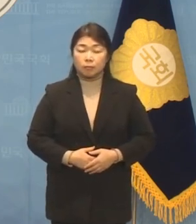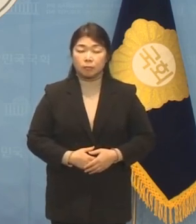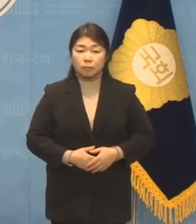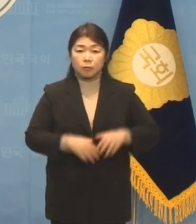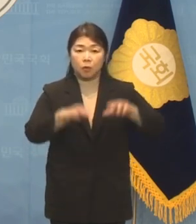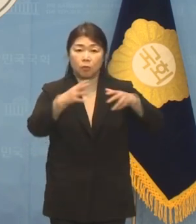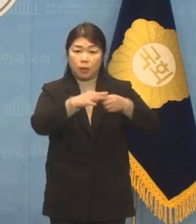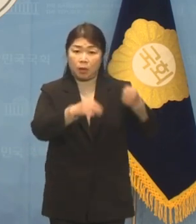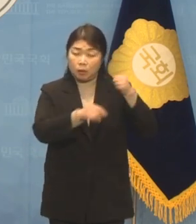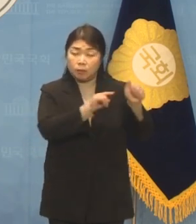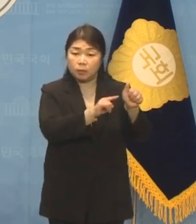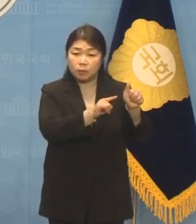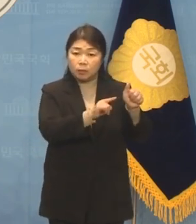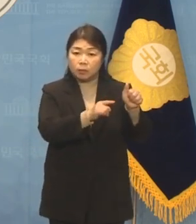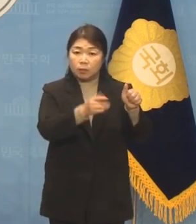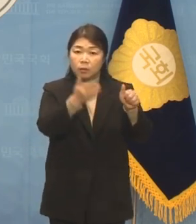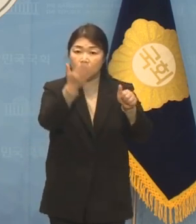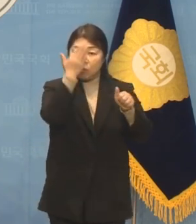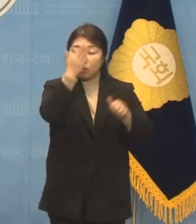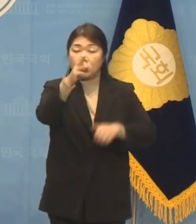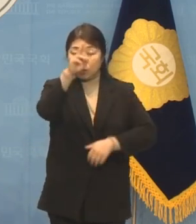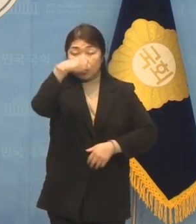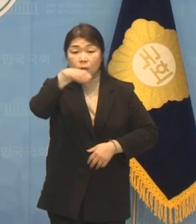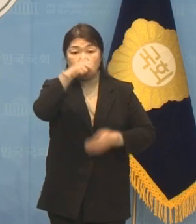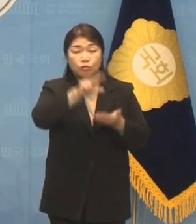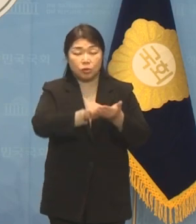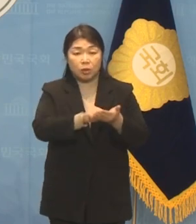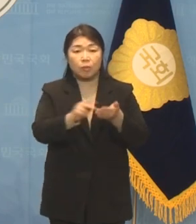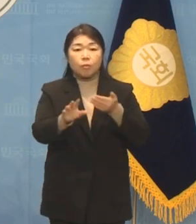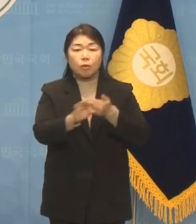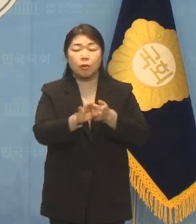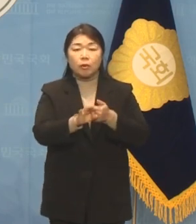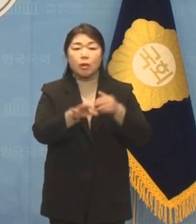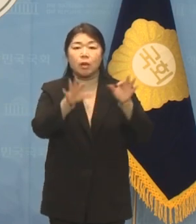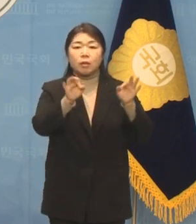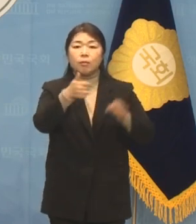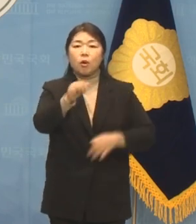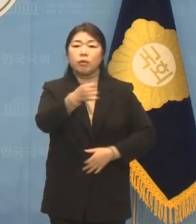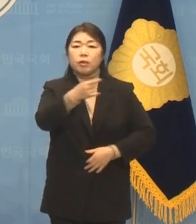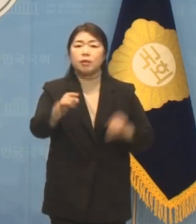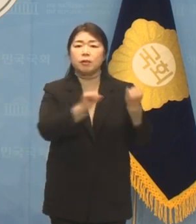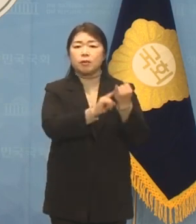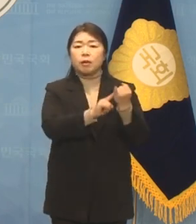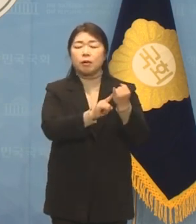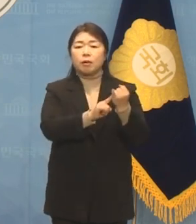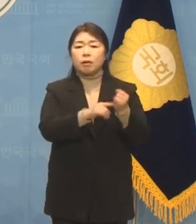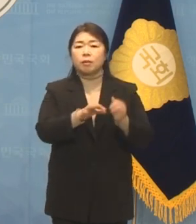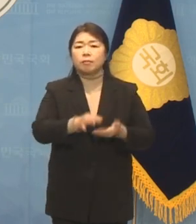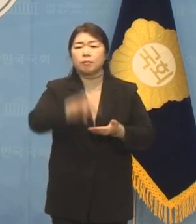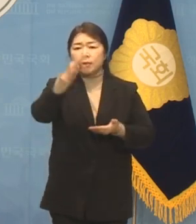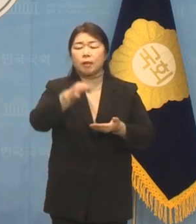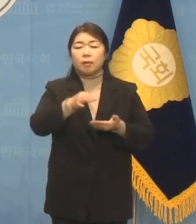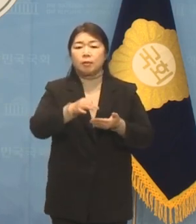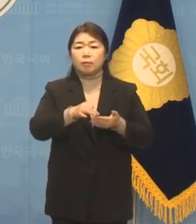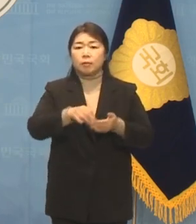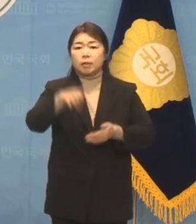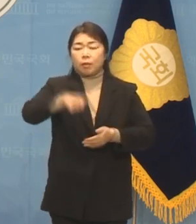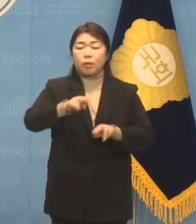국민의힘 공짜 점심 문제라면 김건희 여사 명품백 수수 의혹부터 해결하십시오.